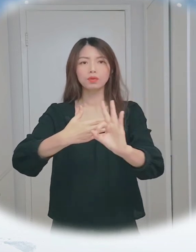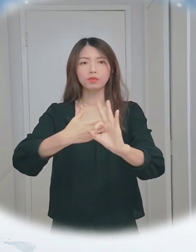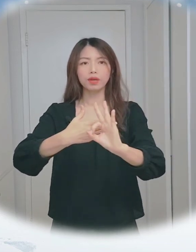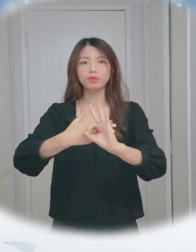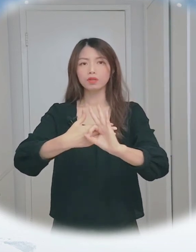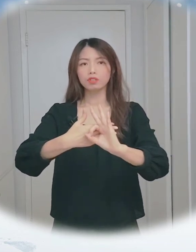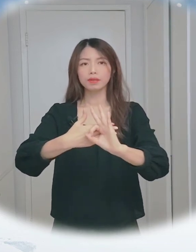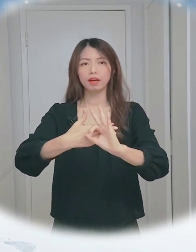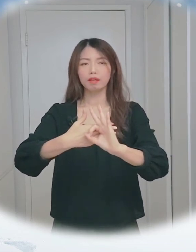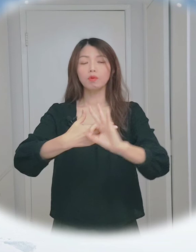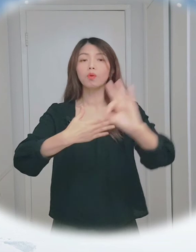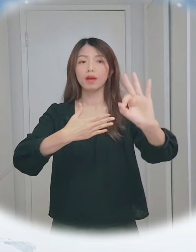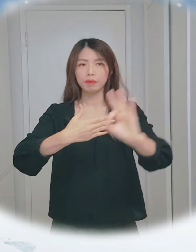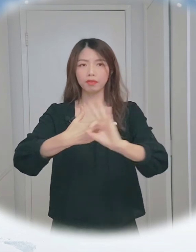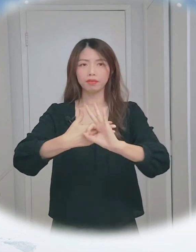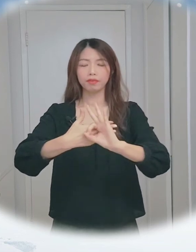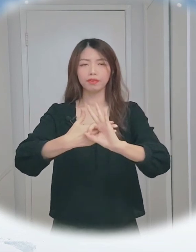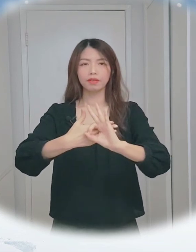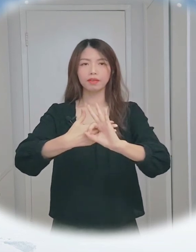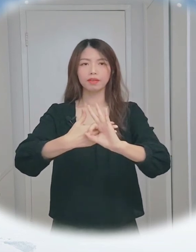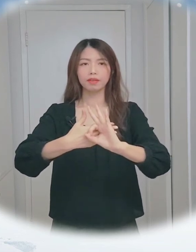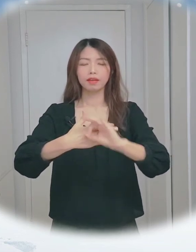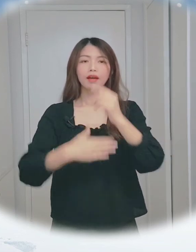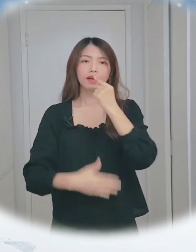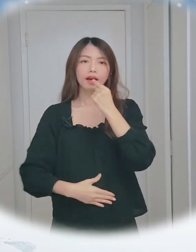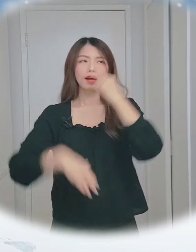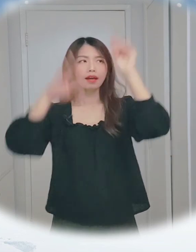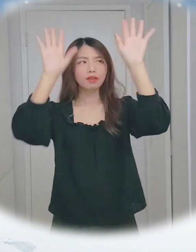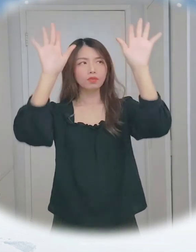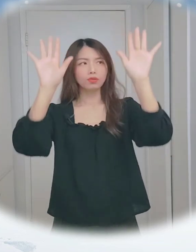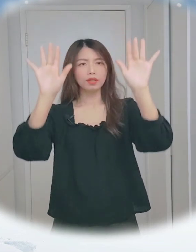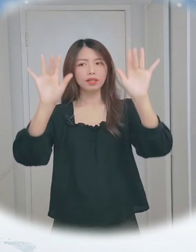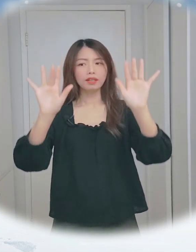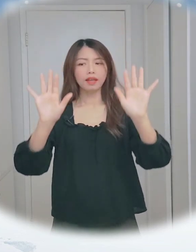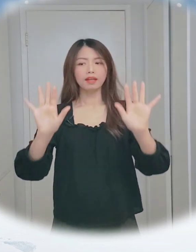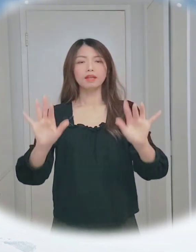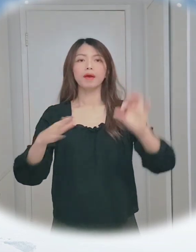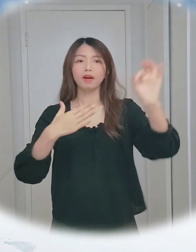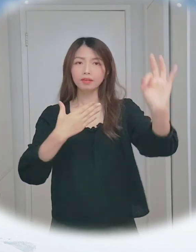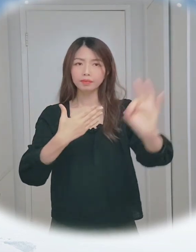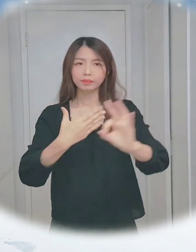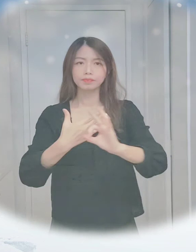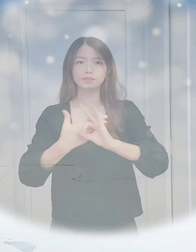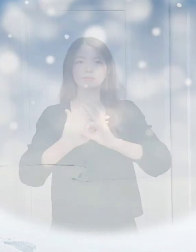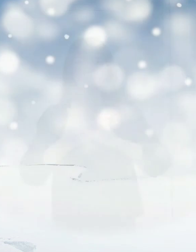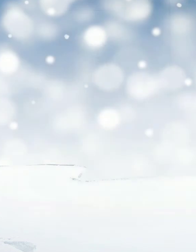왼손등 위에 붙여주시면 돼요. 모모라면 하얀 눈이 내리면